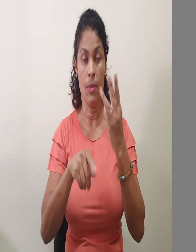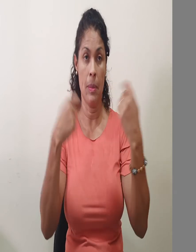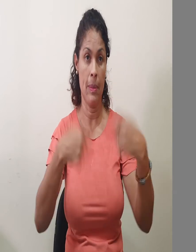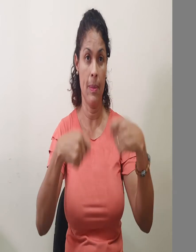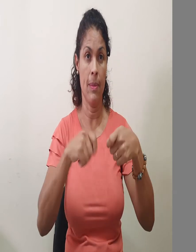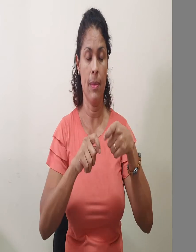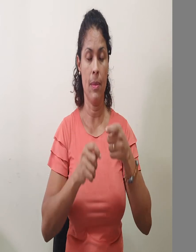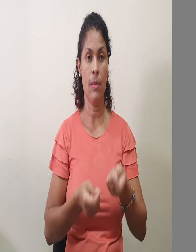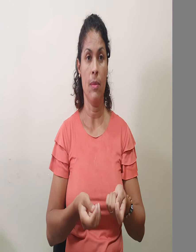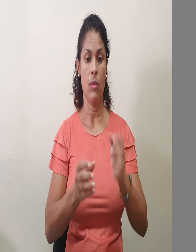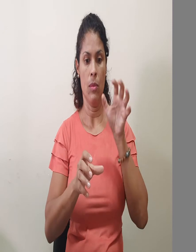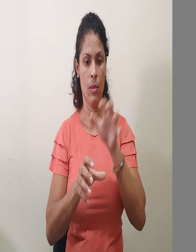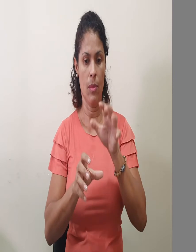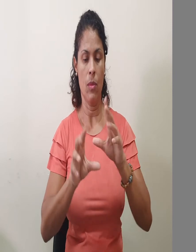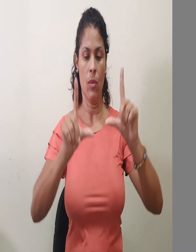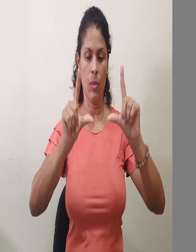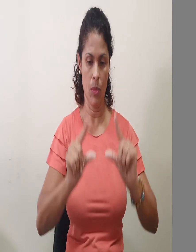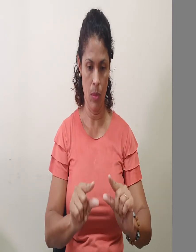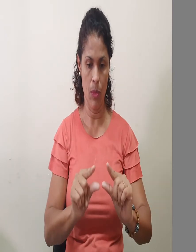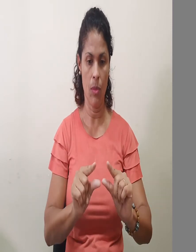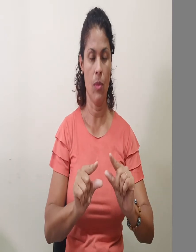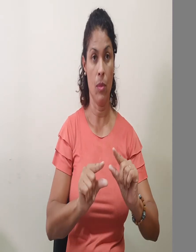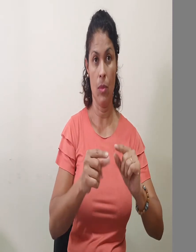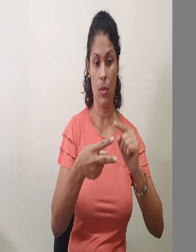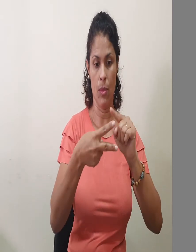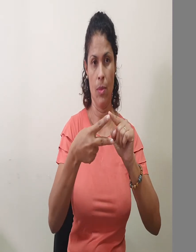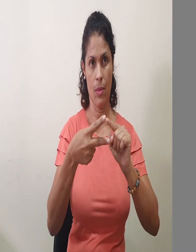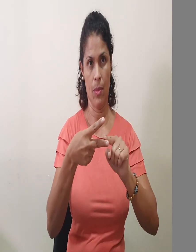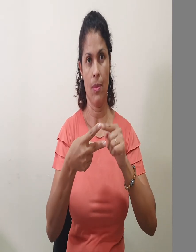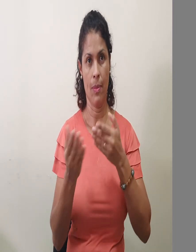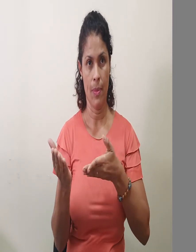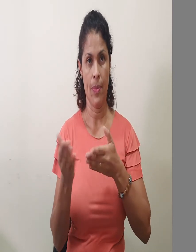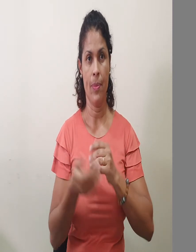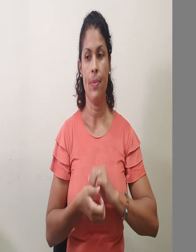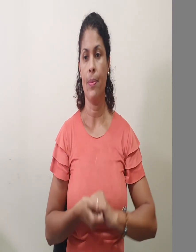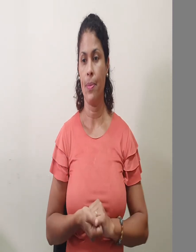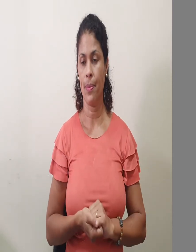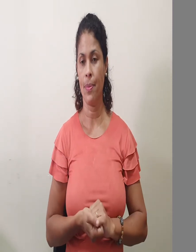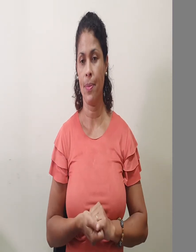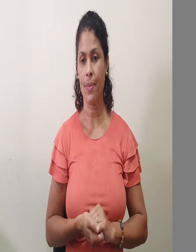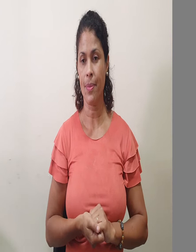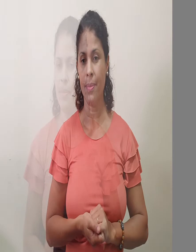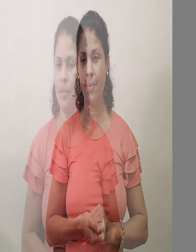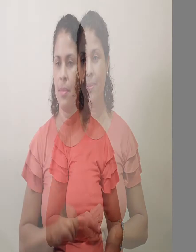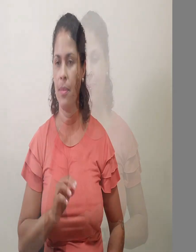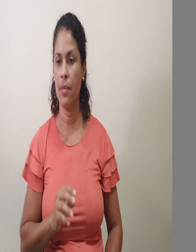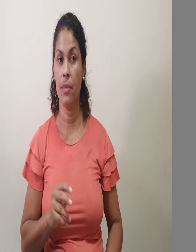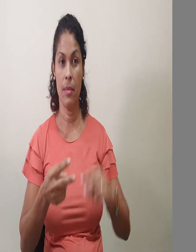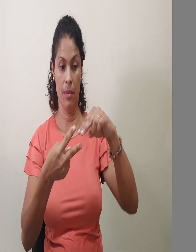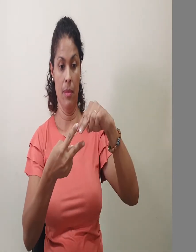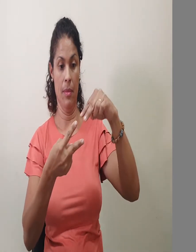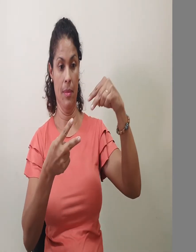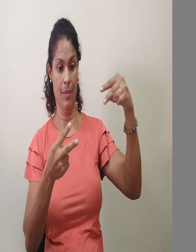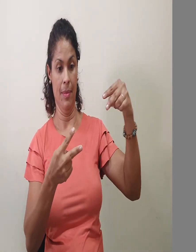RB, interrompe o ciclo. Se fosforilada pela CDK, o ciclo recomeça. Essa é uma das causas